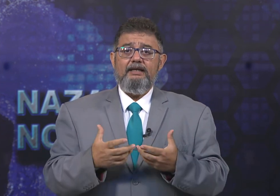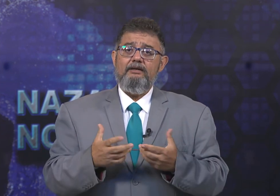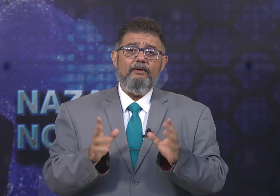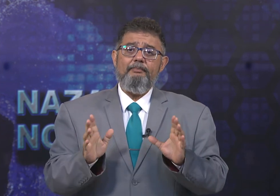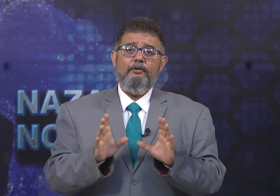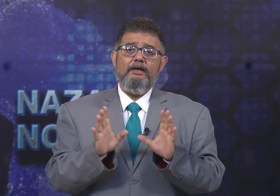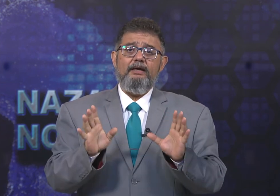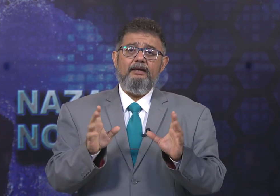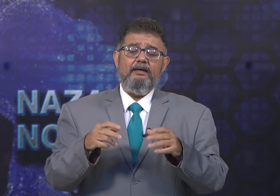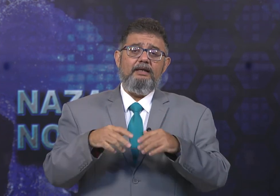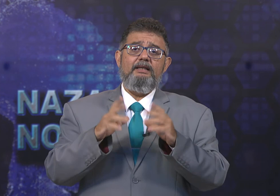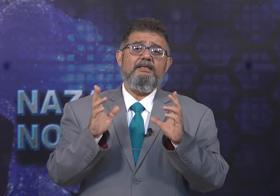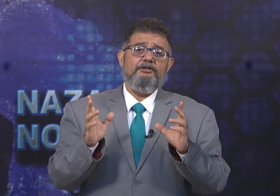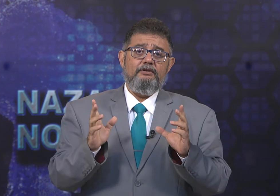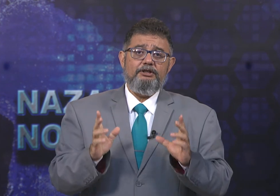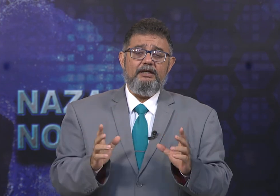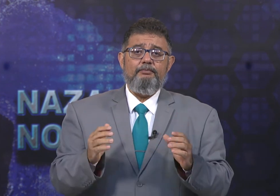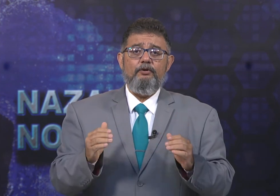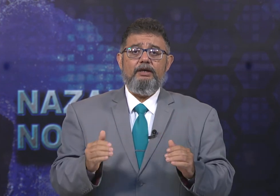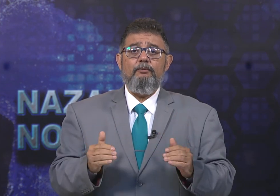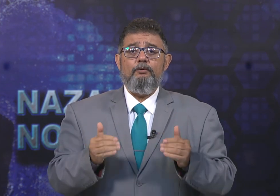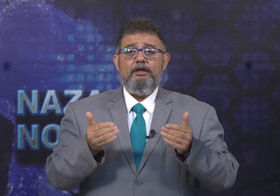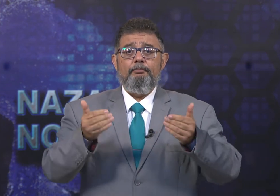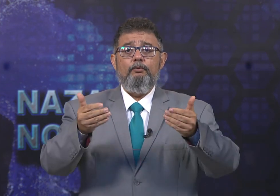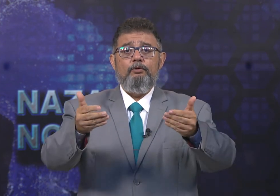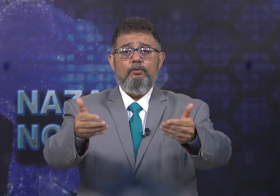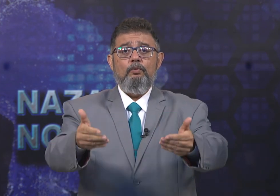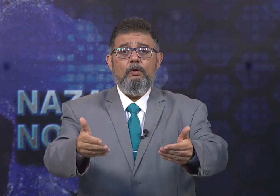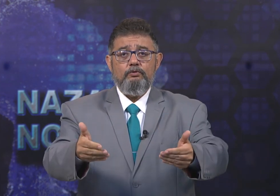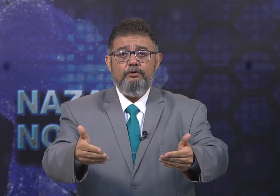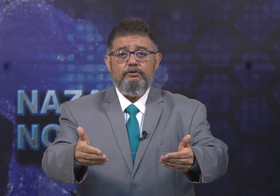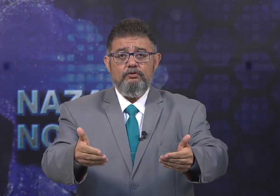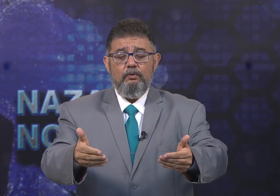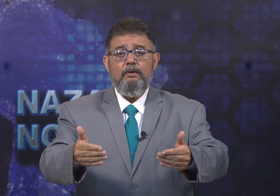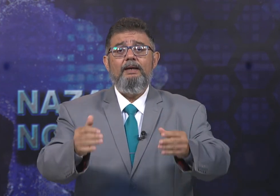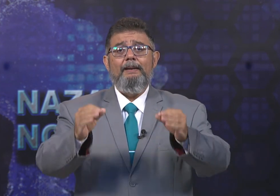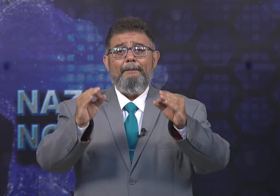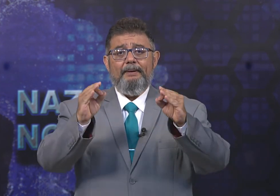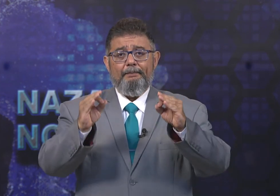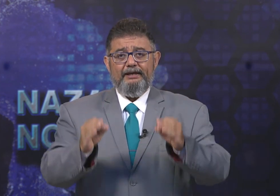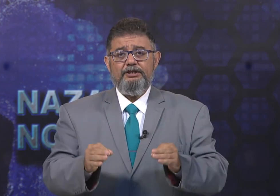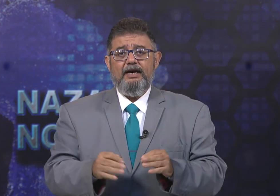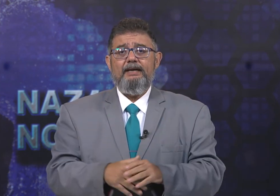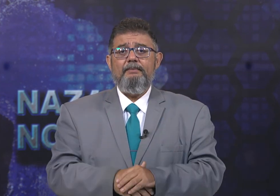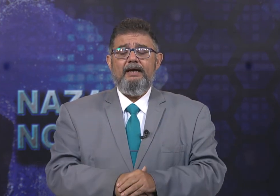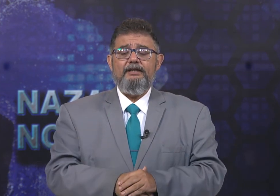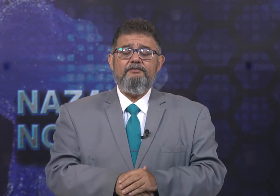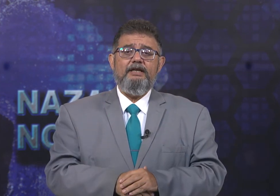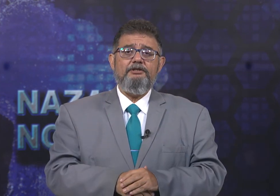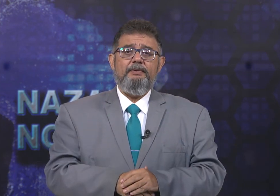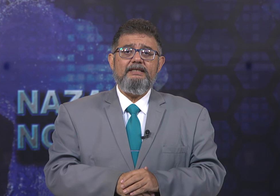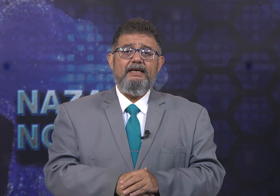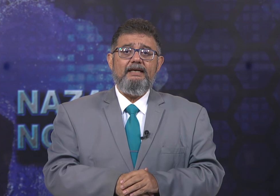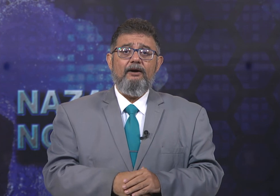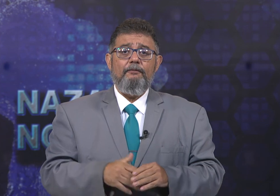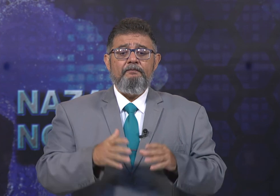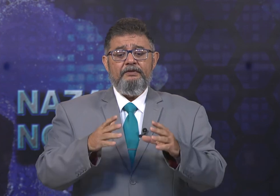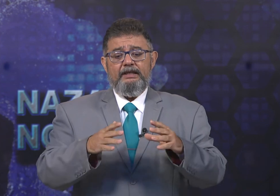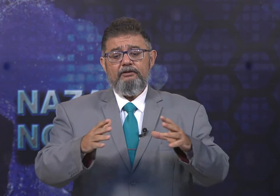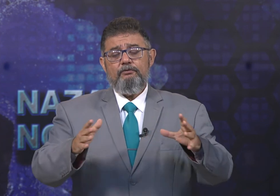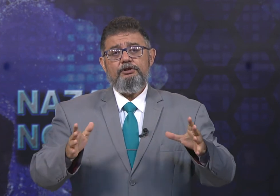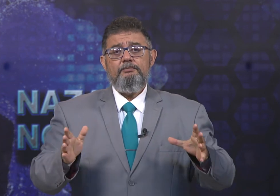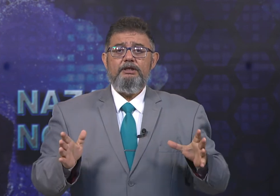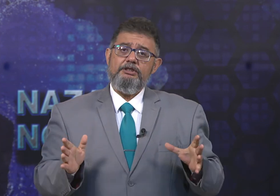Ele está ali, não é porque ele decidiu, ele está ali porque o poder público o autorizou para praticar a atividade empresarial